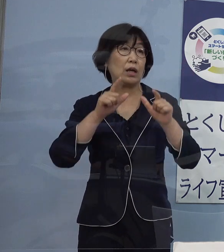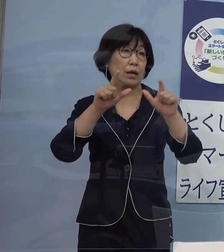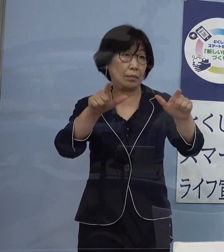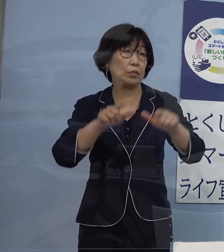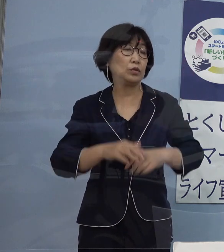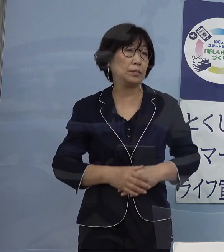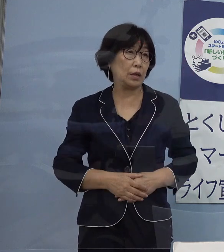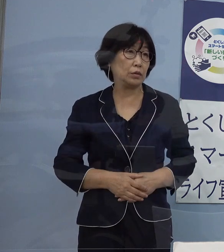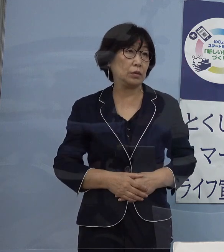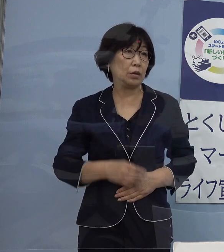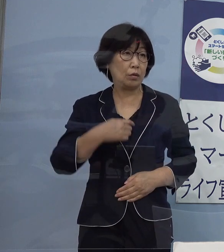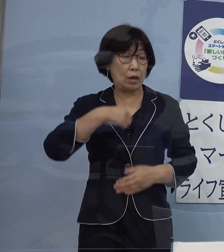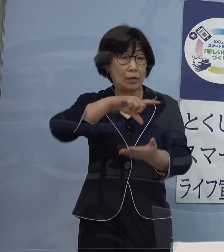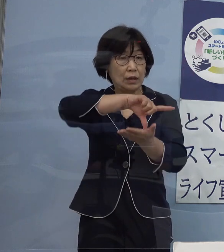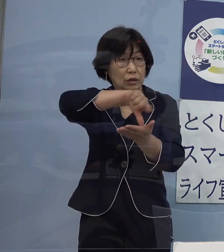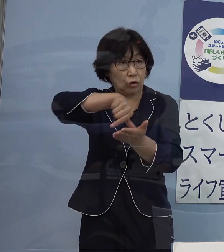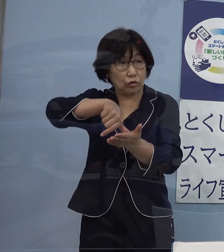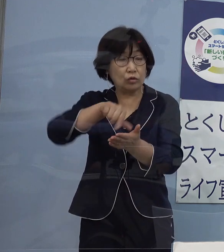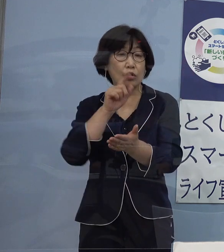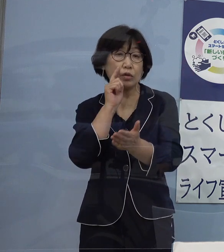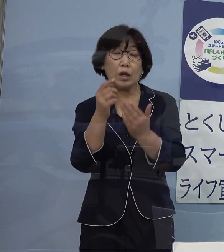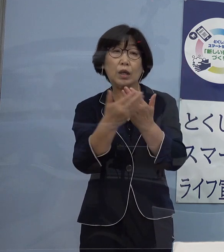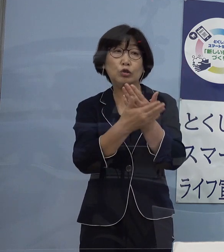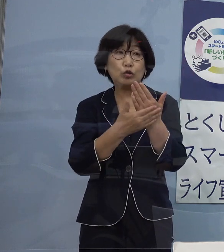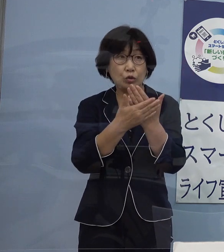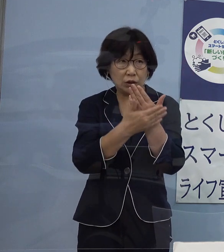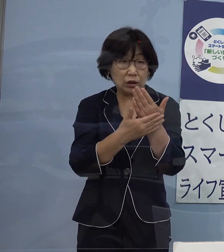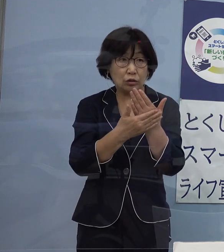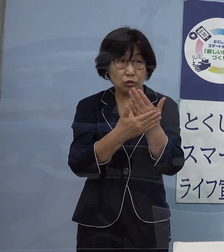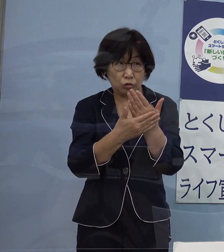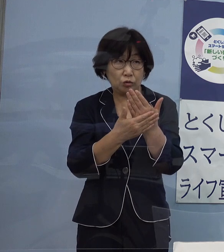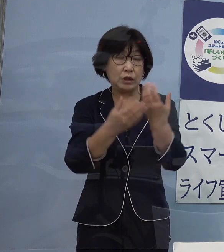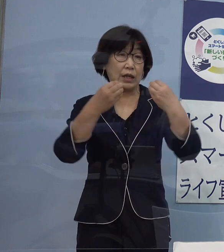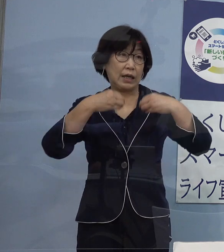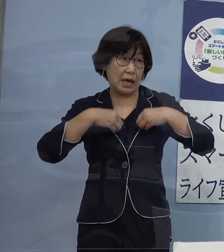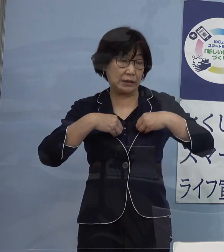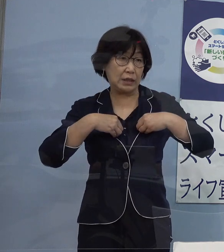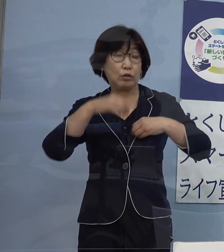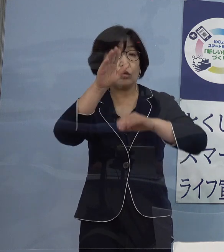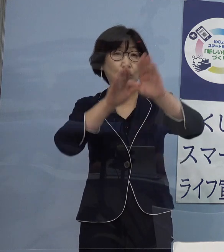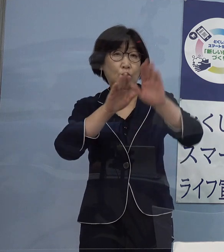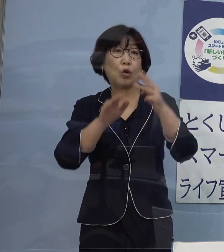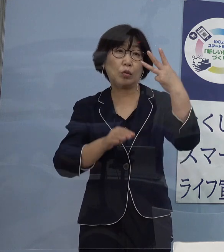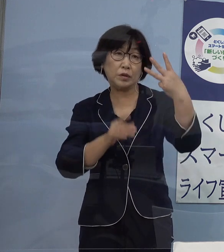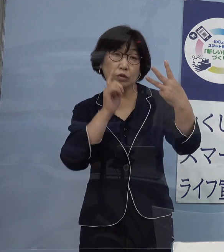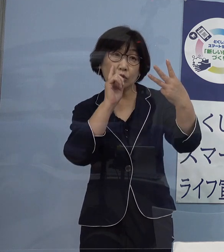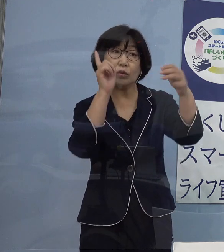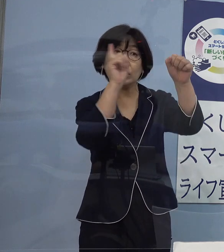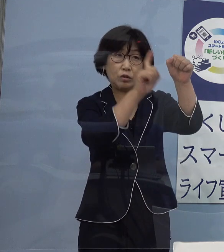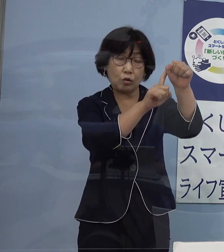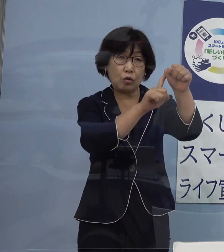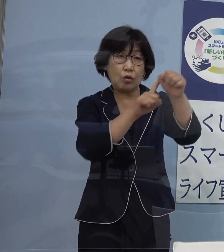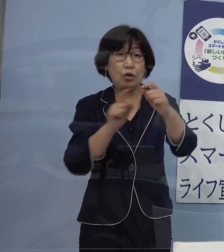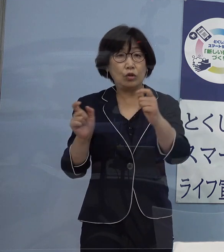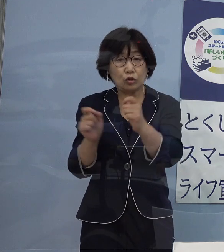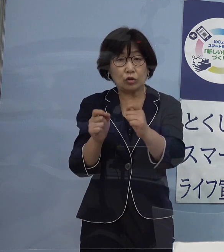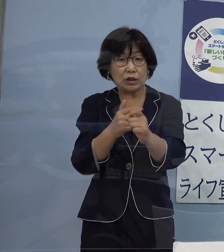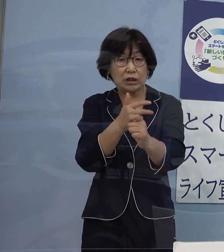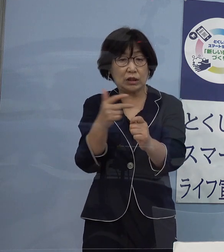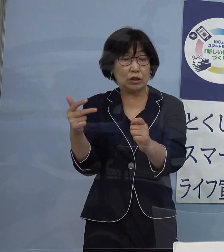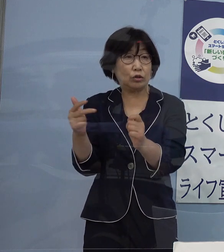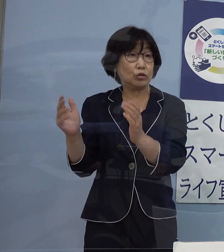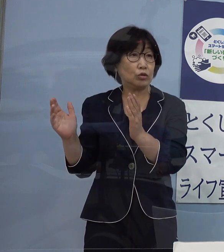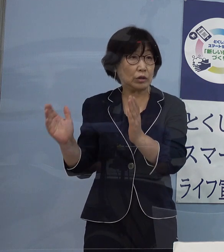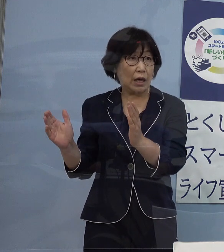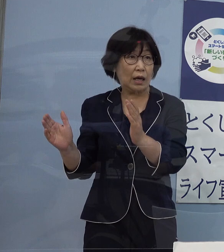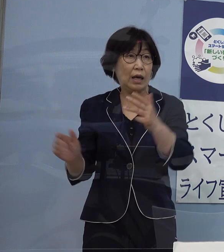我々地方にとって重視をすべき感染の状況3つの指標、まず直近1週間、これ